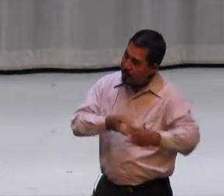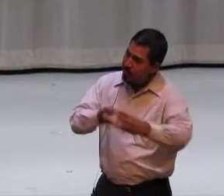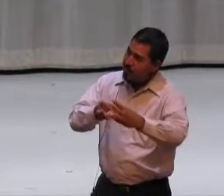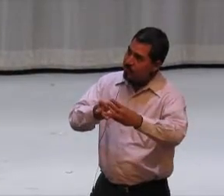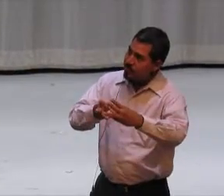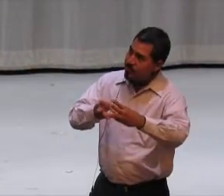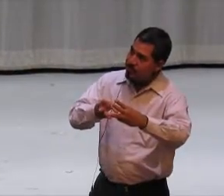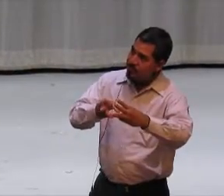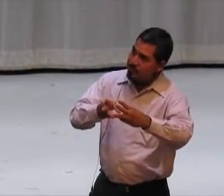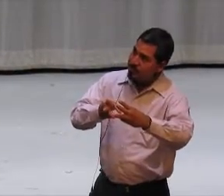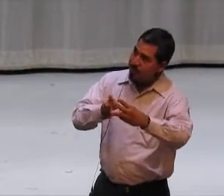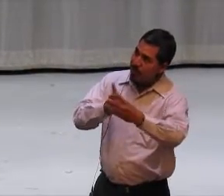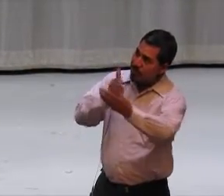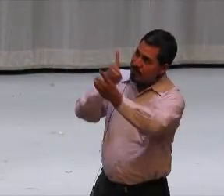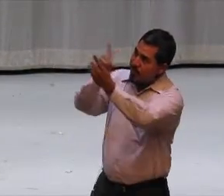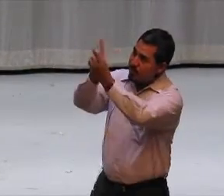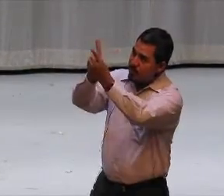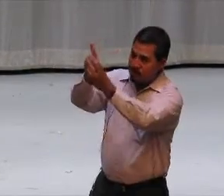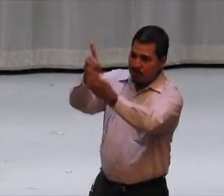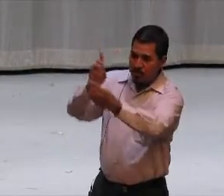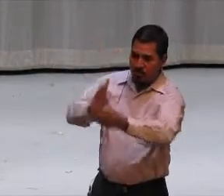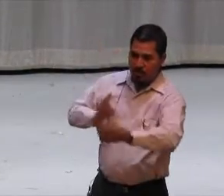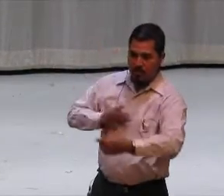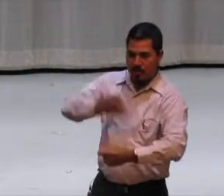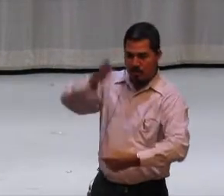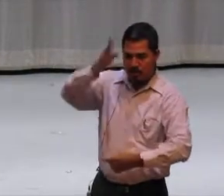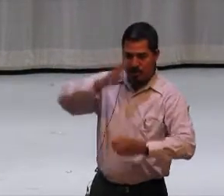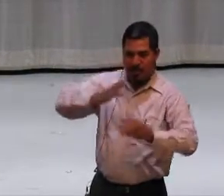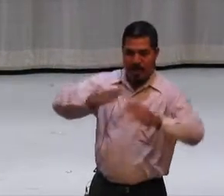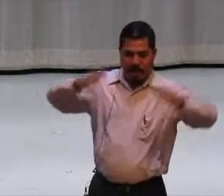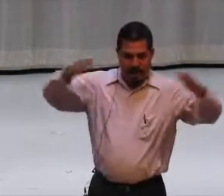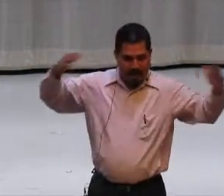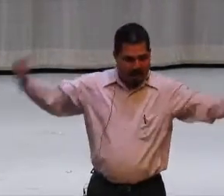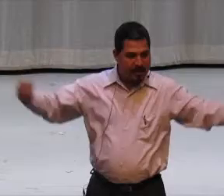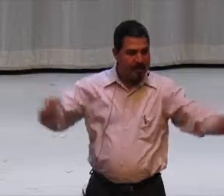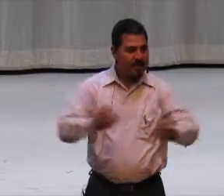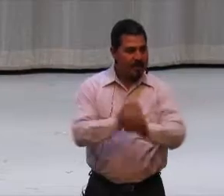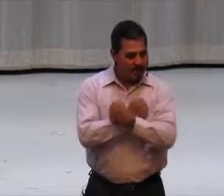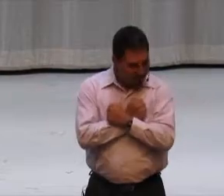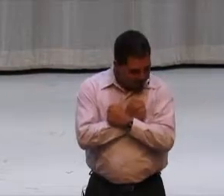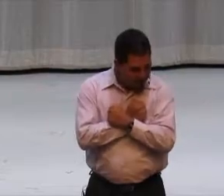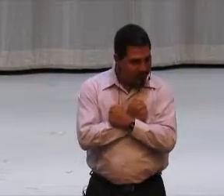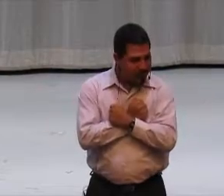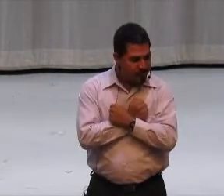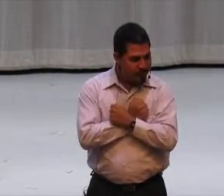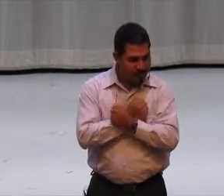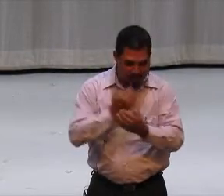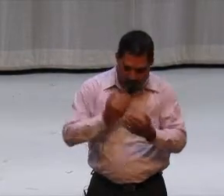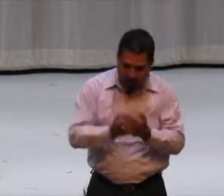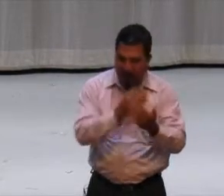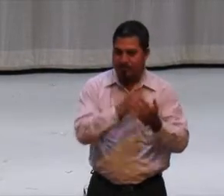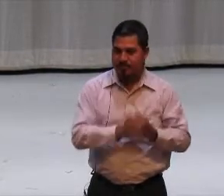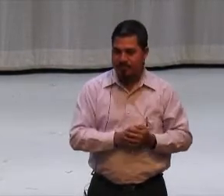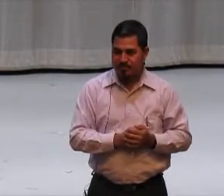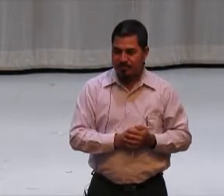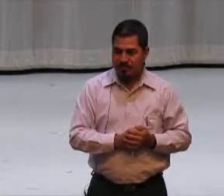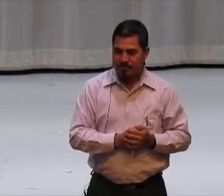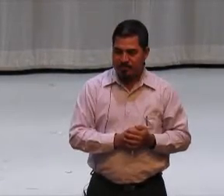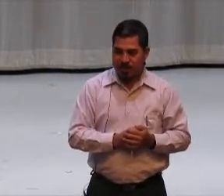dirección para juntarnos con nuestro Dios grande de amor. Y qué bueno. Y los